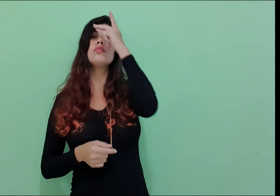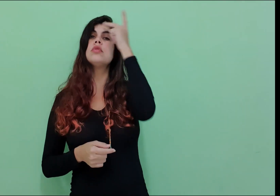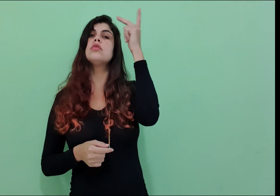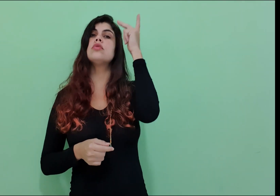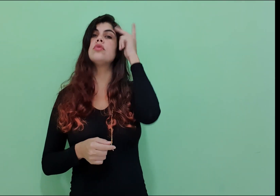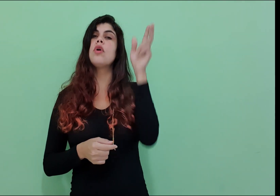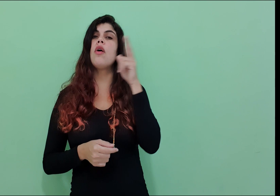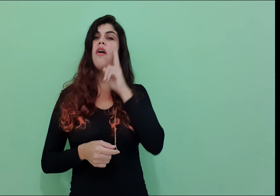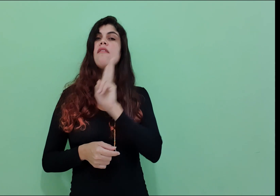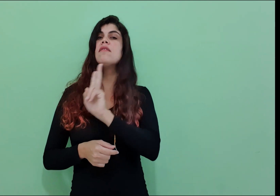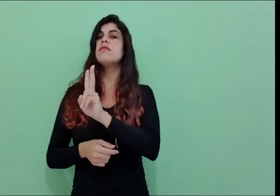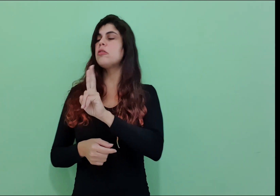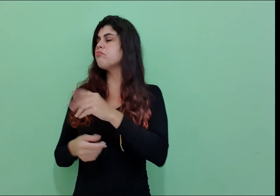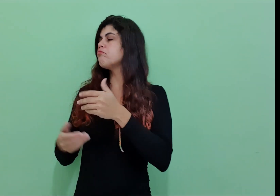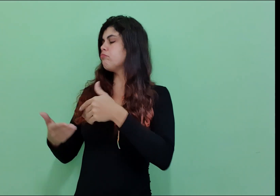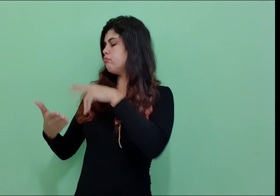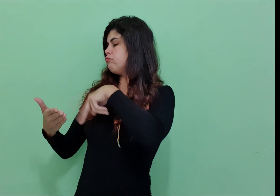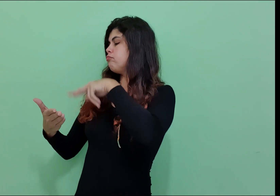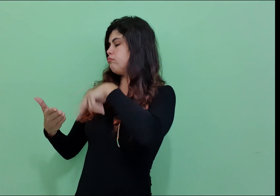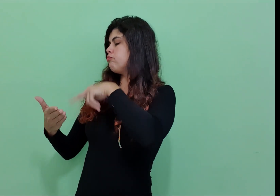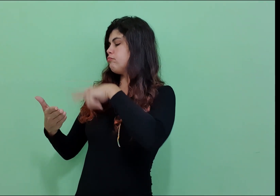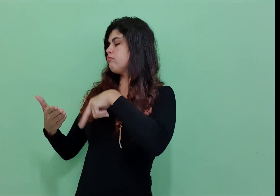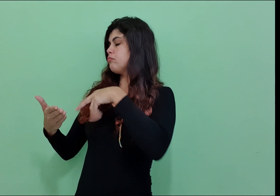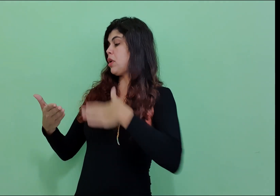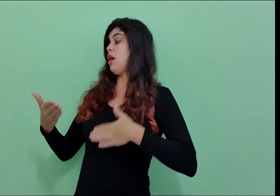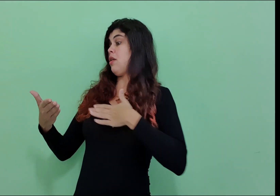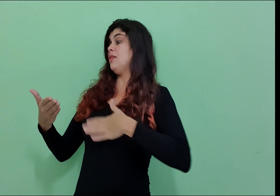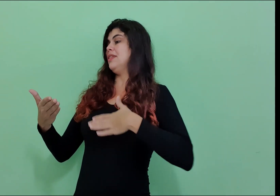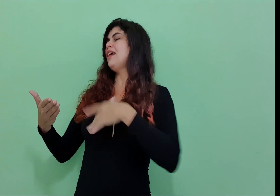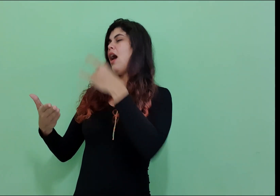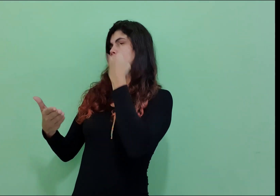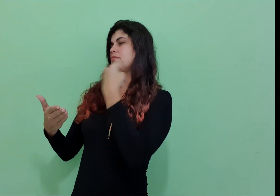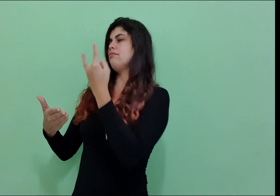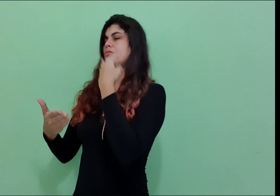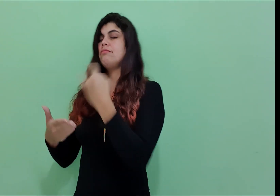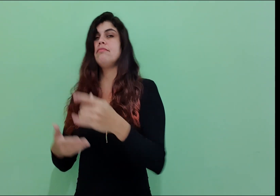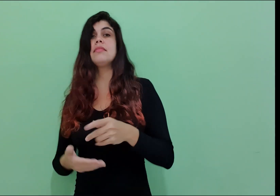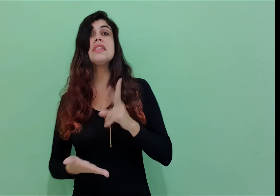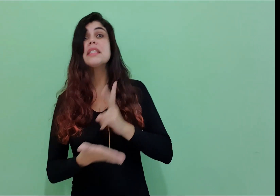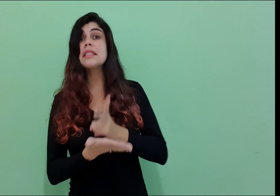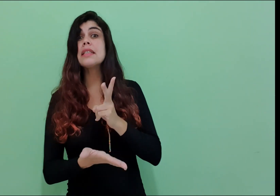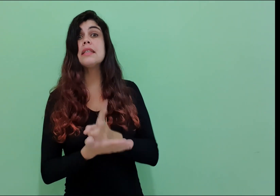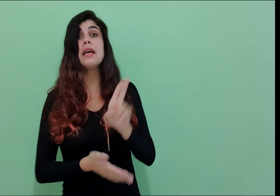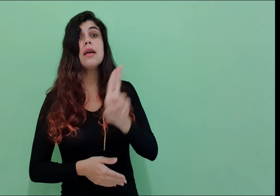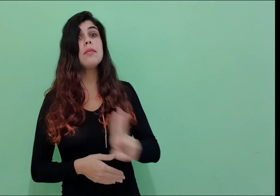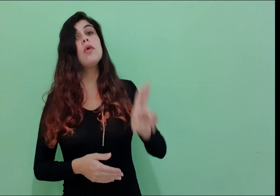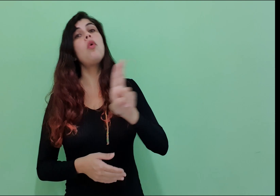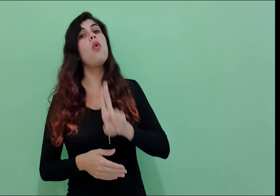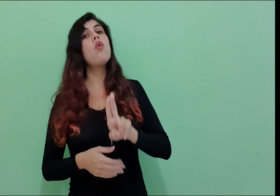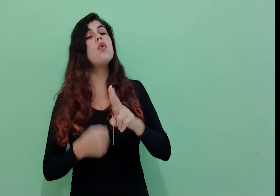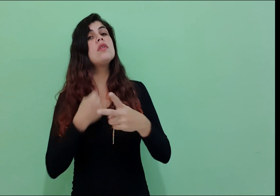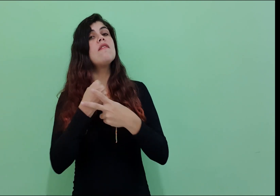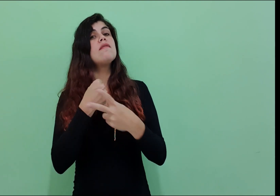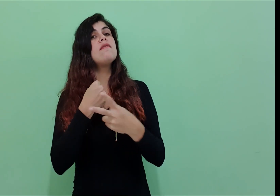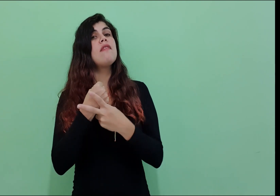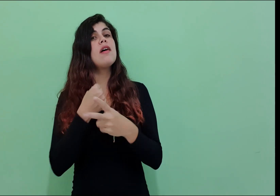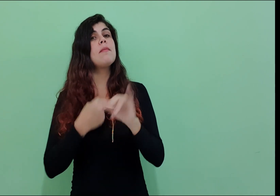bem claros para quem está lendo. Às vezes a pessoa se sente até seduzido, porque eles colocam sempre os